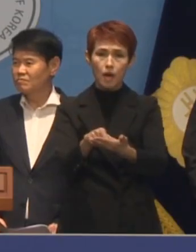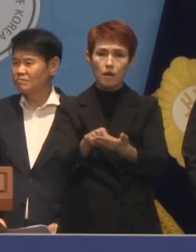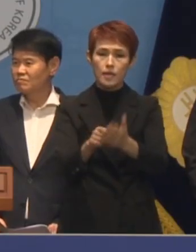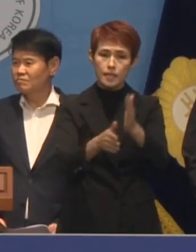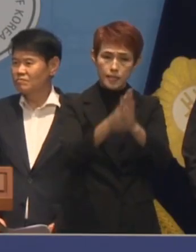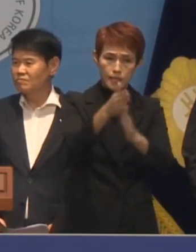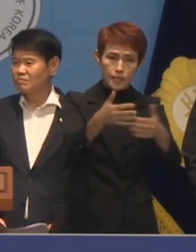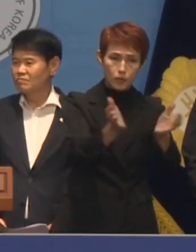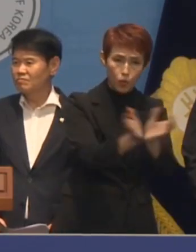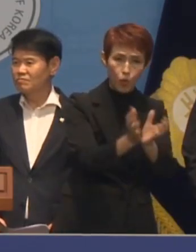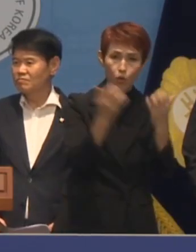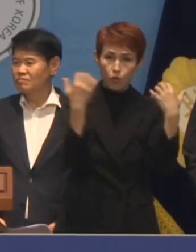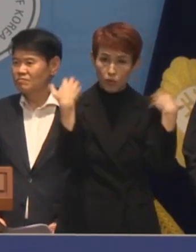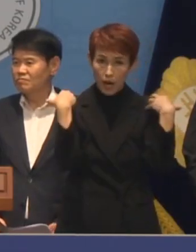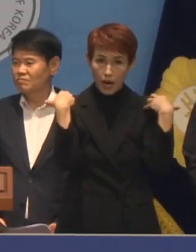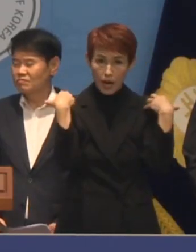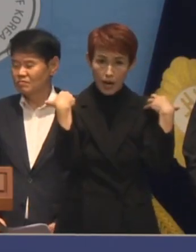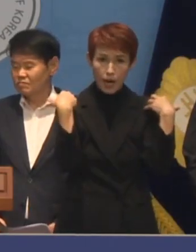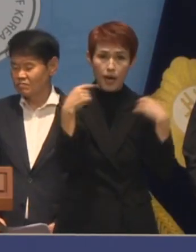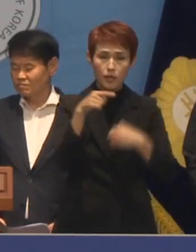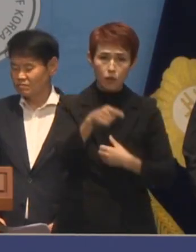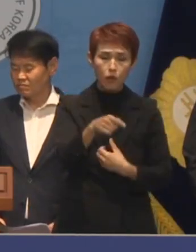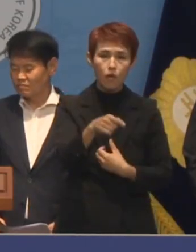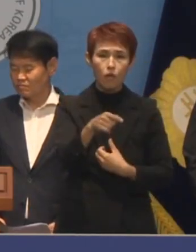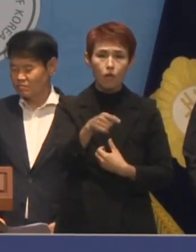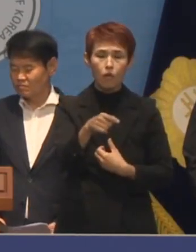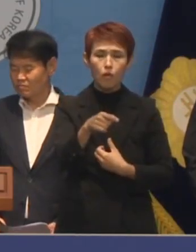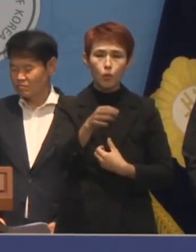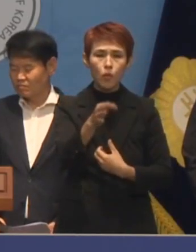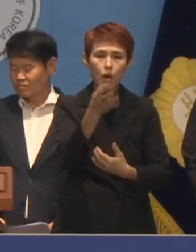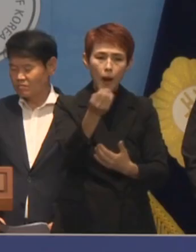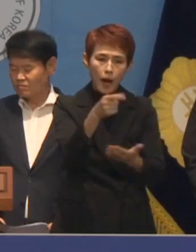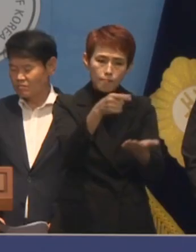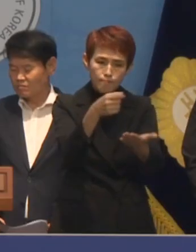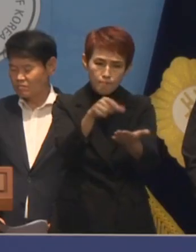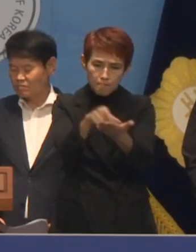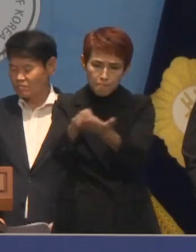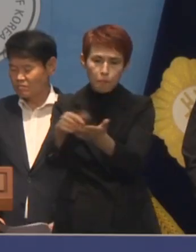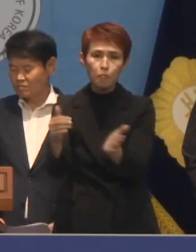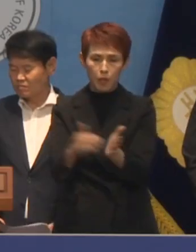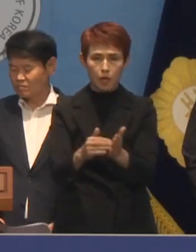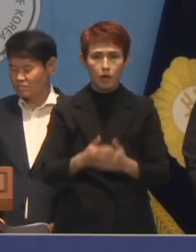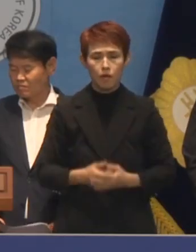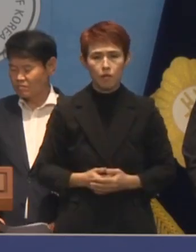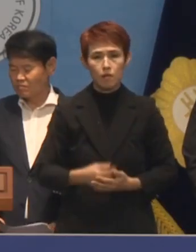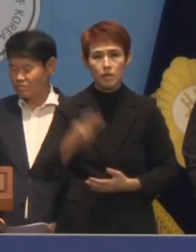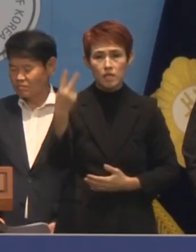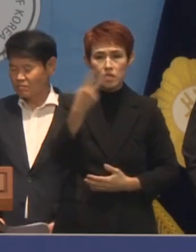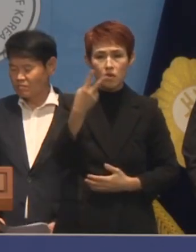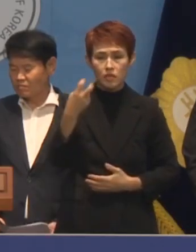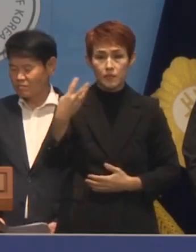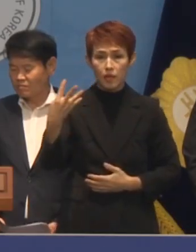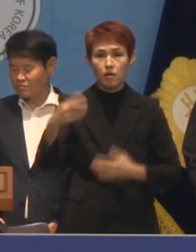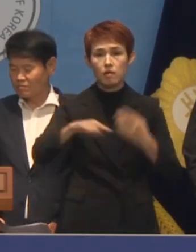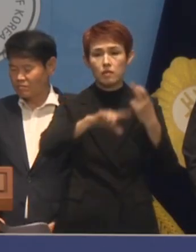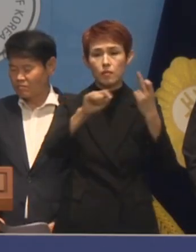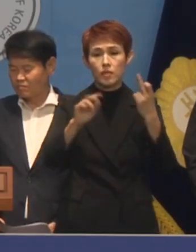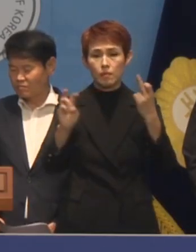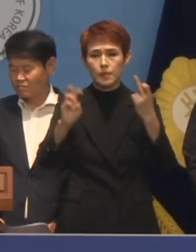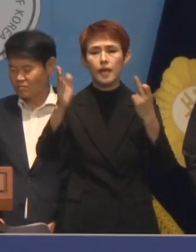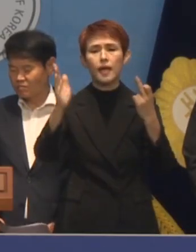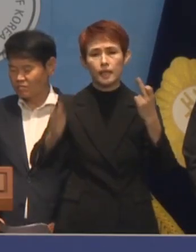및 시군구 금액 규정을 명시했고 이는 2024년 12월